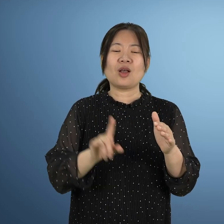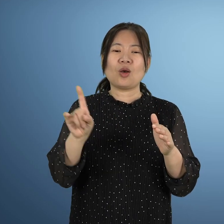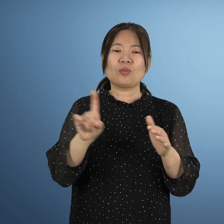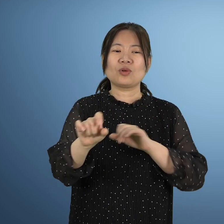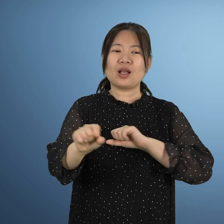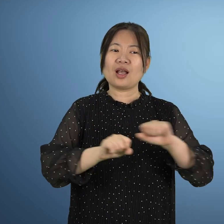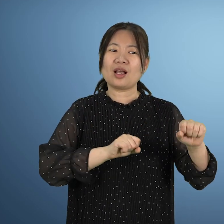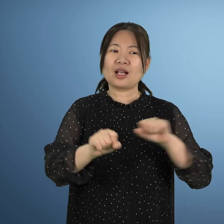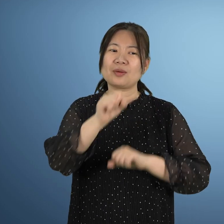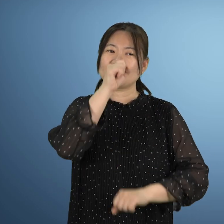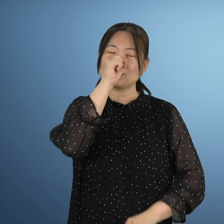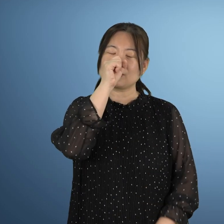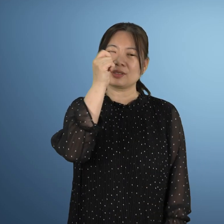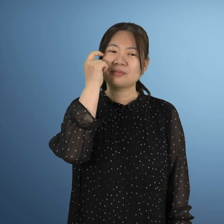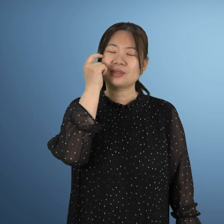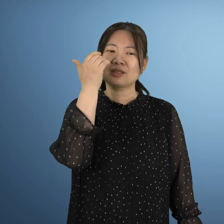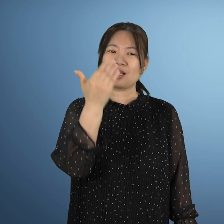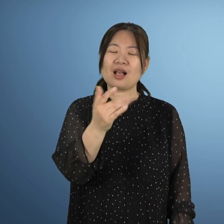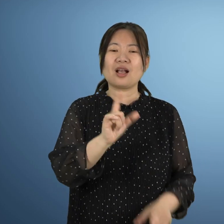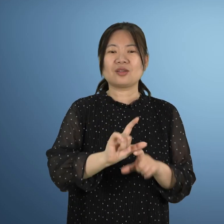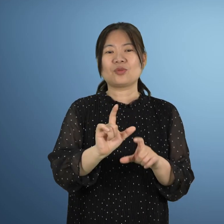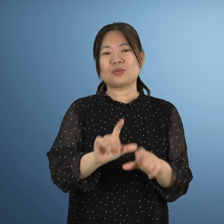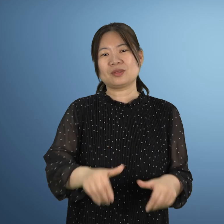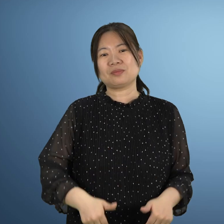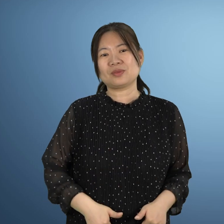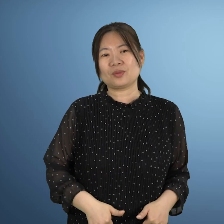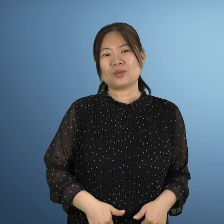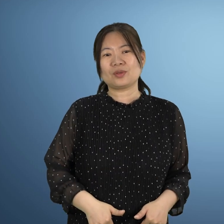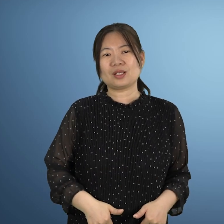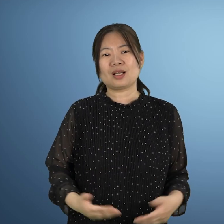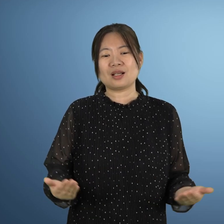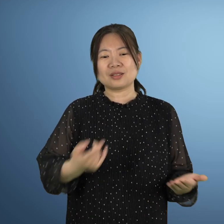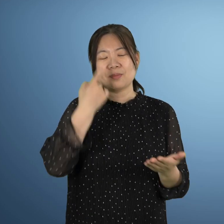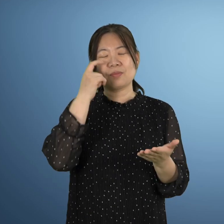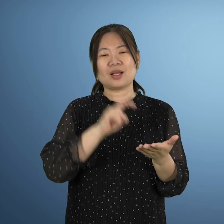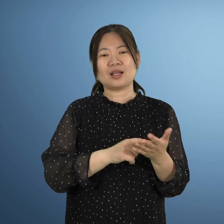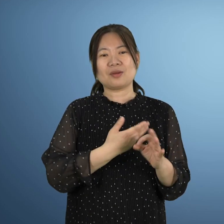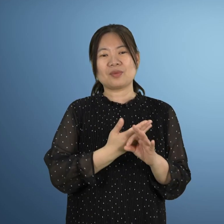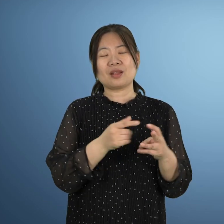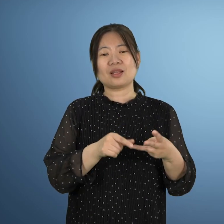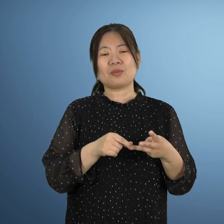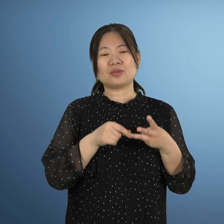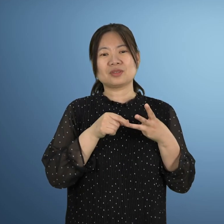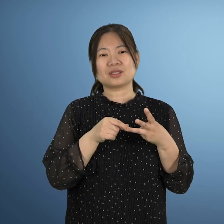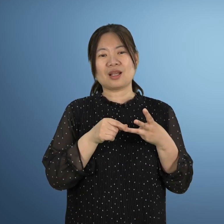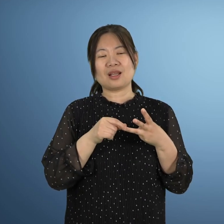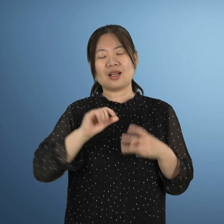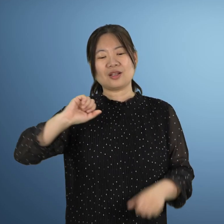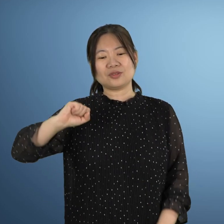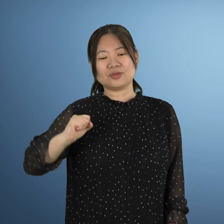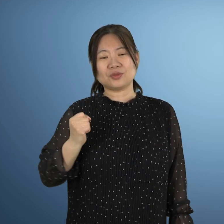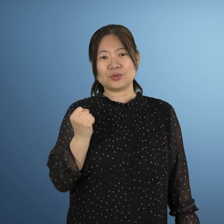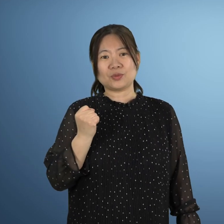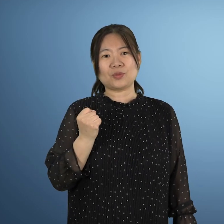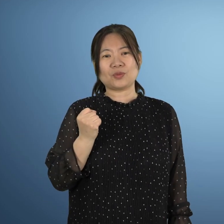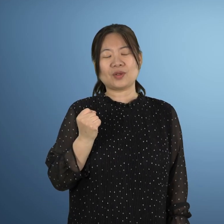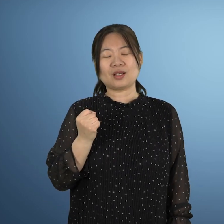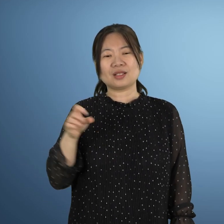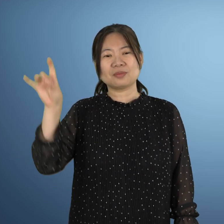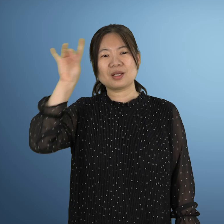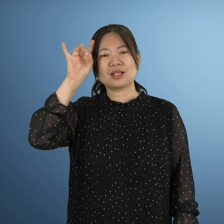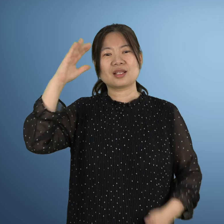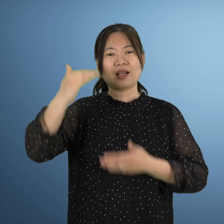해야 될 것인가? 그리고 그 일이 발견되면 세 번째, 순종하다 보면